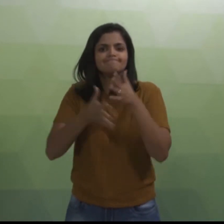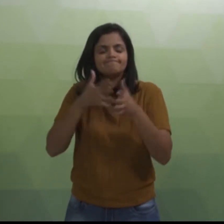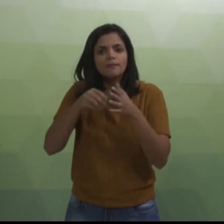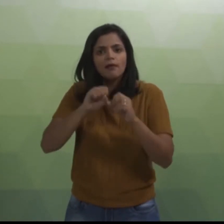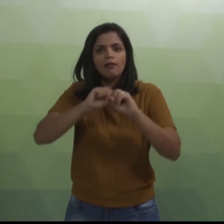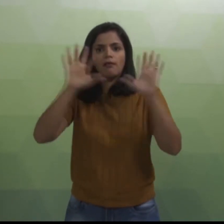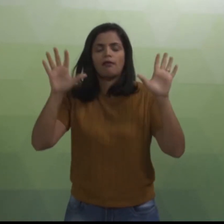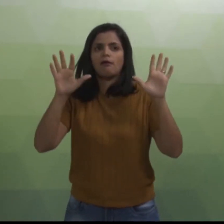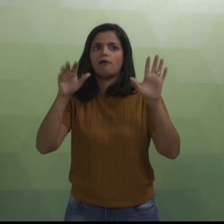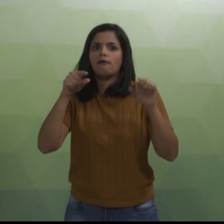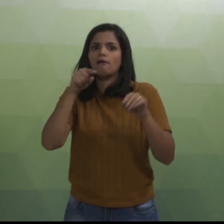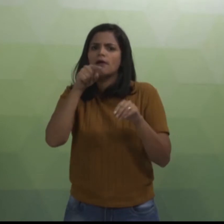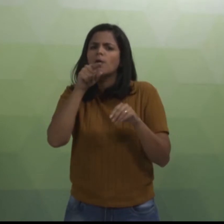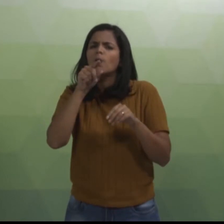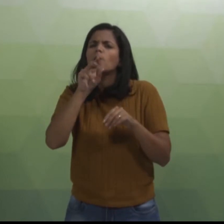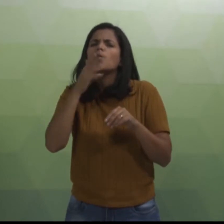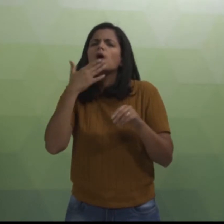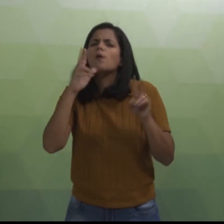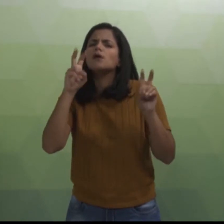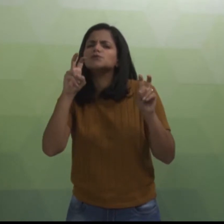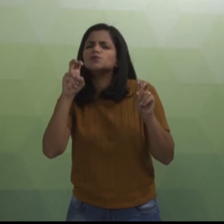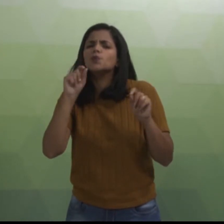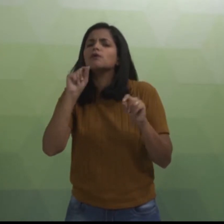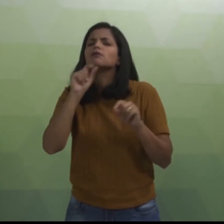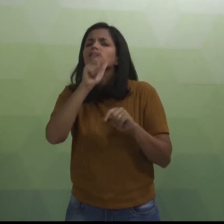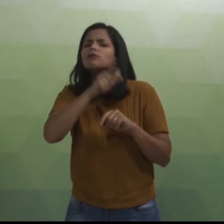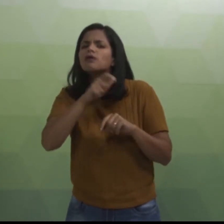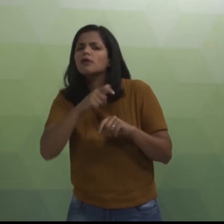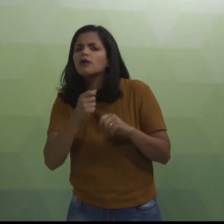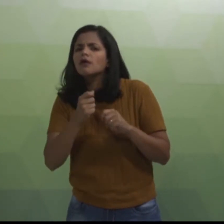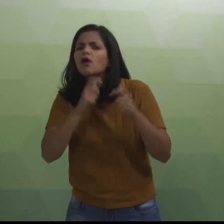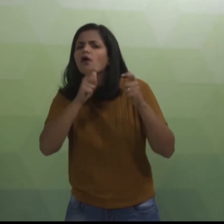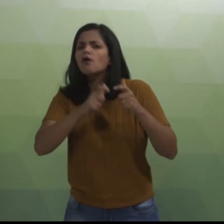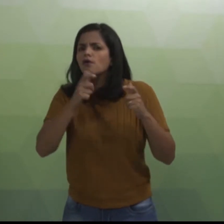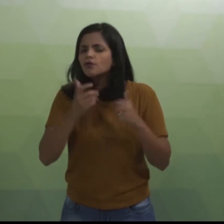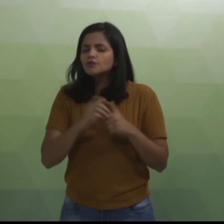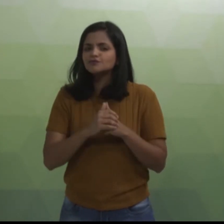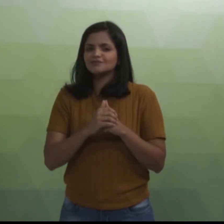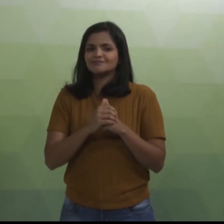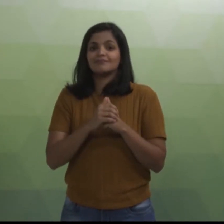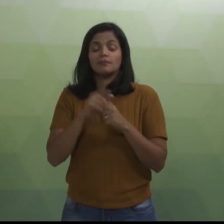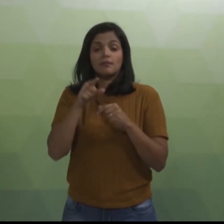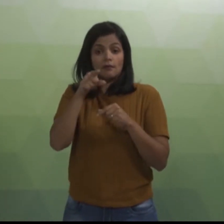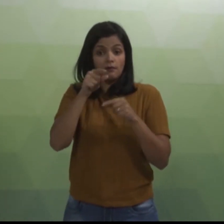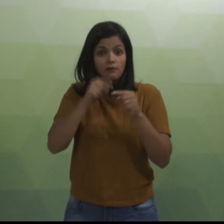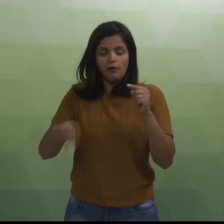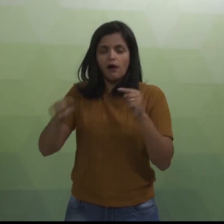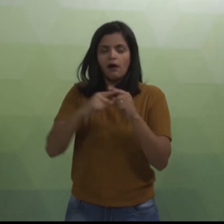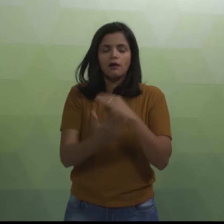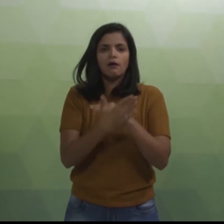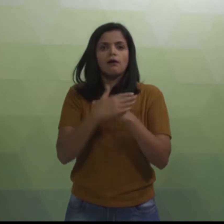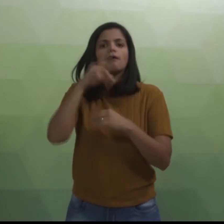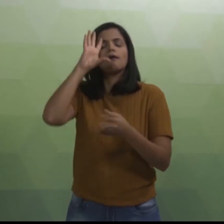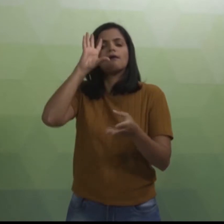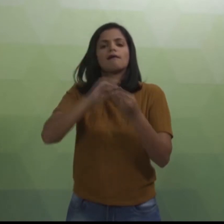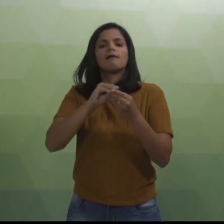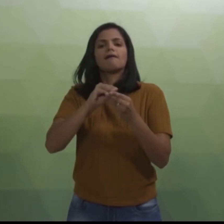de forma que vocês tenham conhecimento sobre essa marcação anafórica